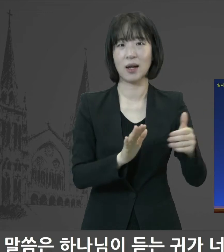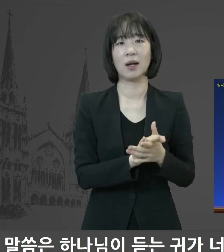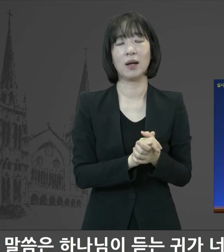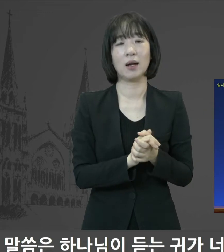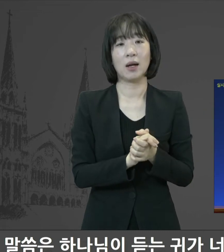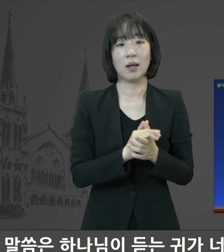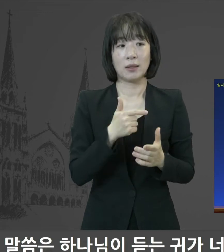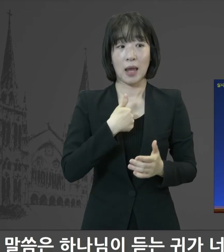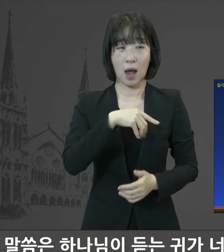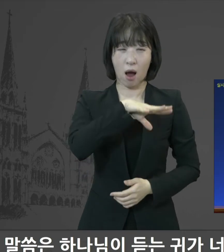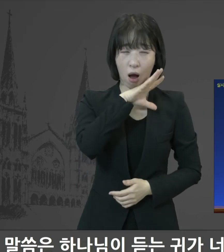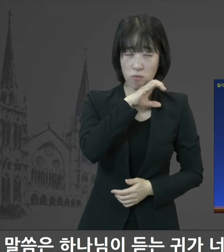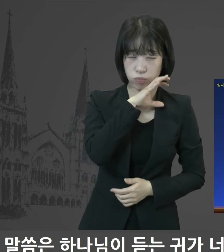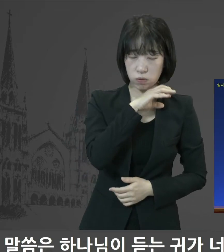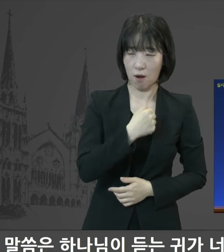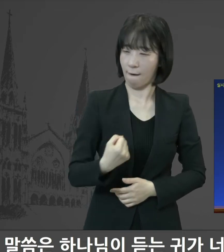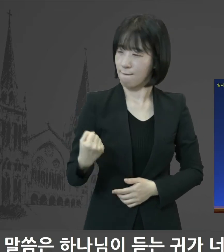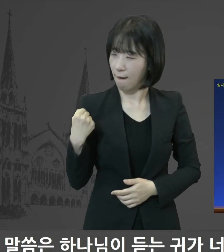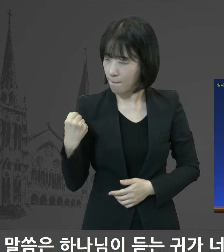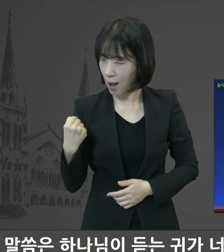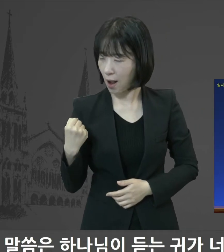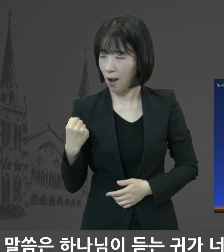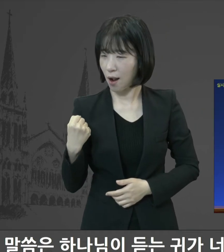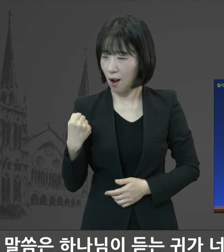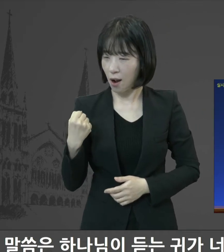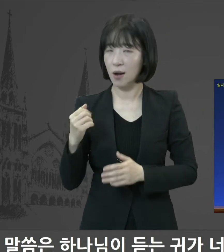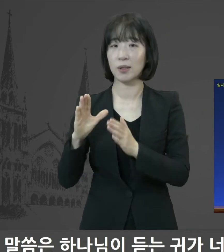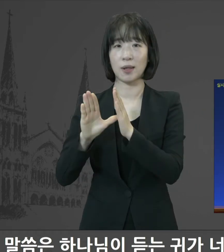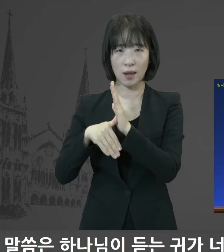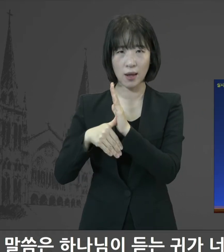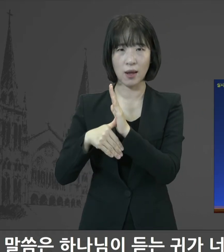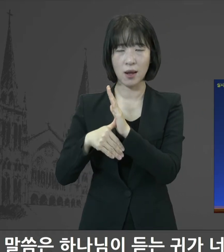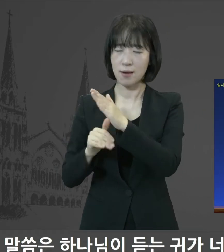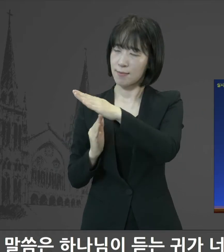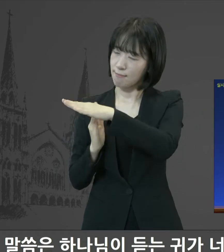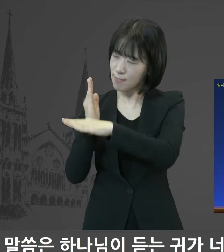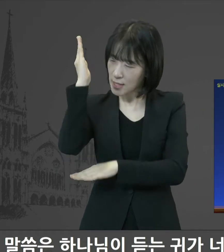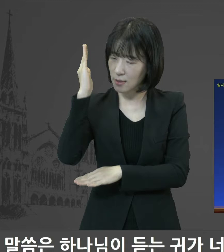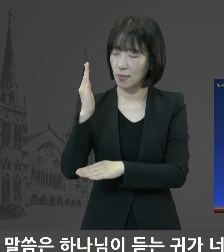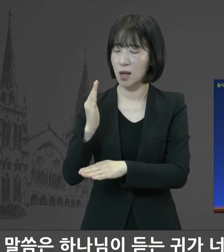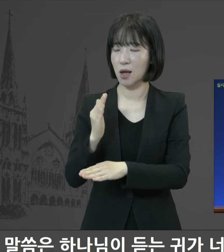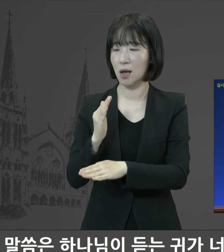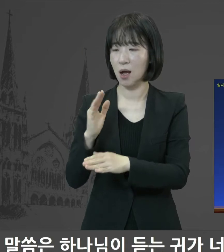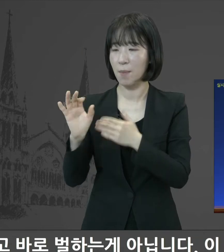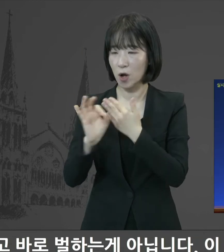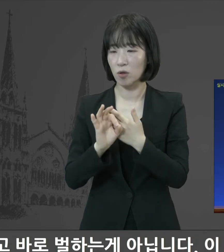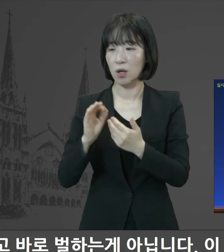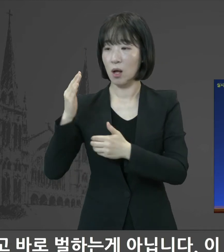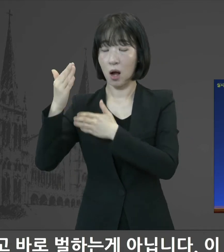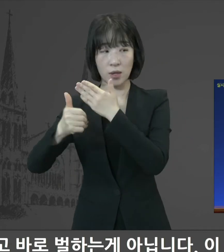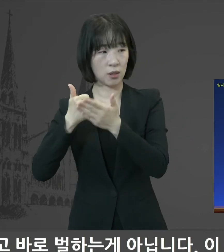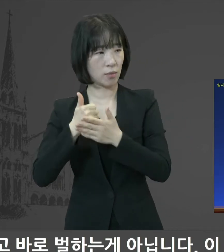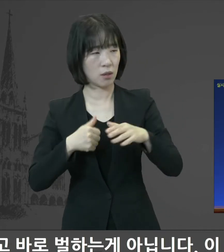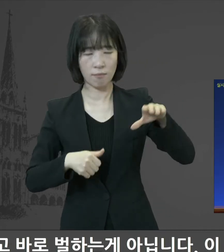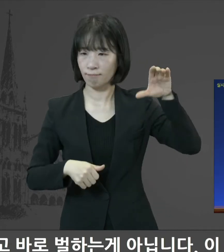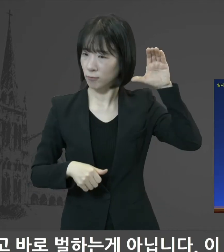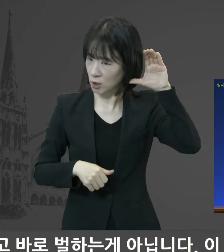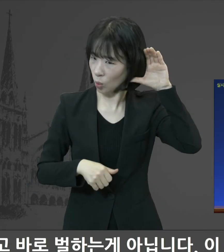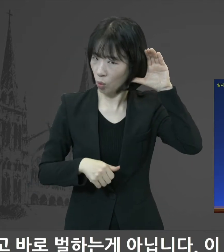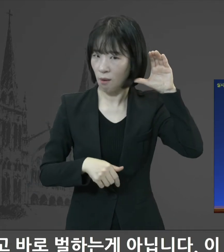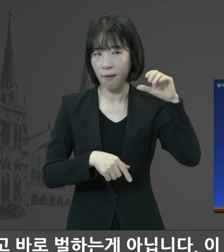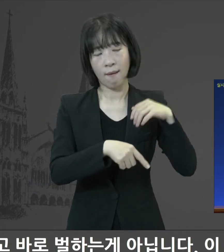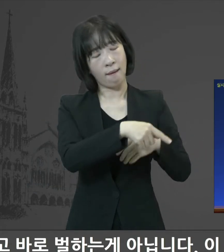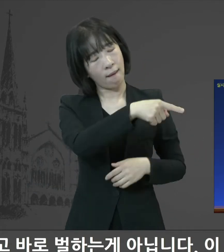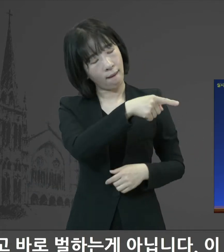우리의 불평과 원망이 어떤 도를 지나쳤을 경우, 그래서 하나님이 그 소리를 듣고 실망했을 경우